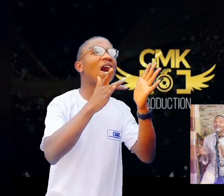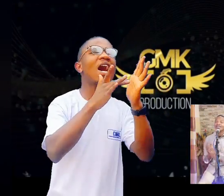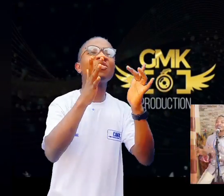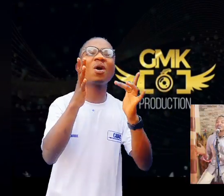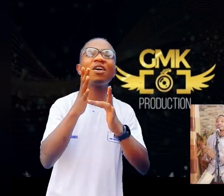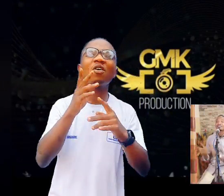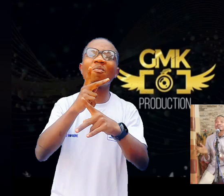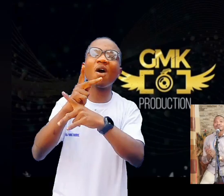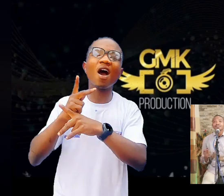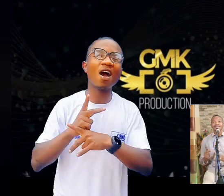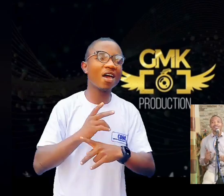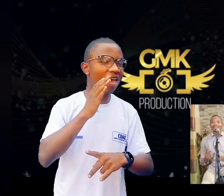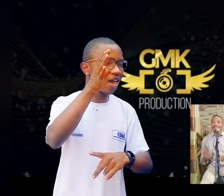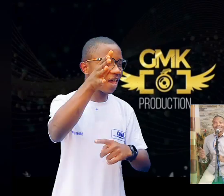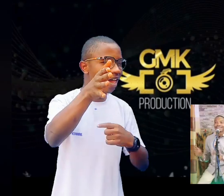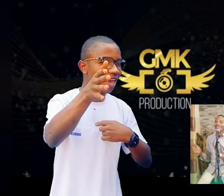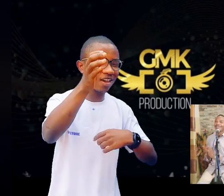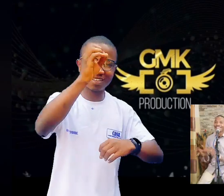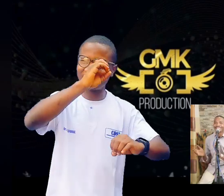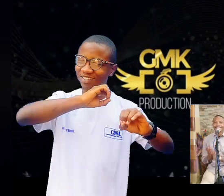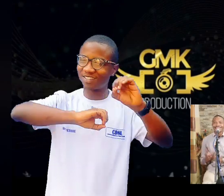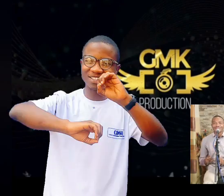Jésus, il prendra soin de moi.